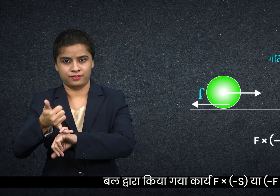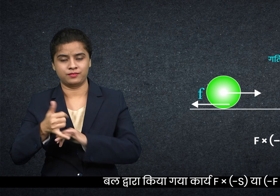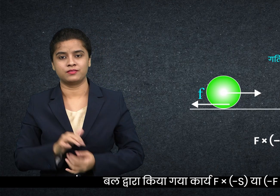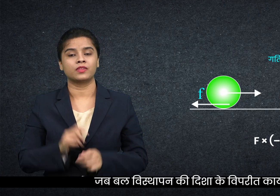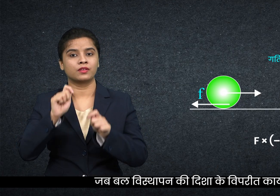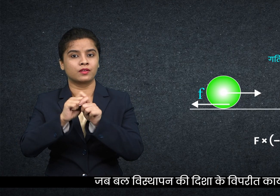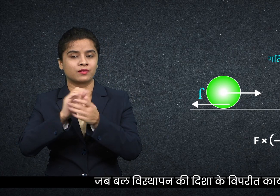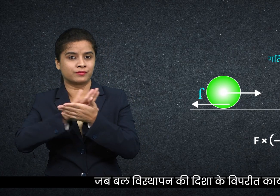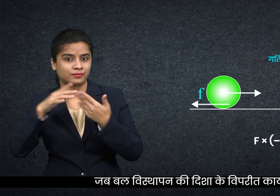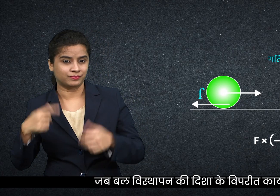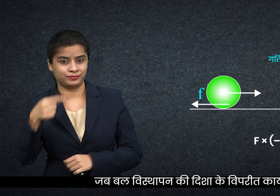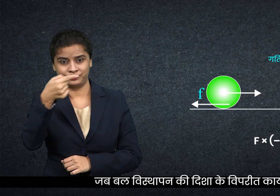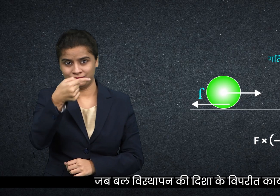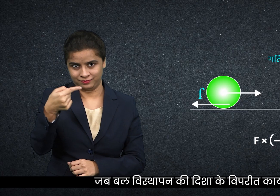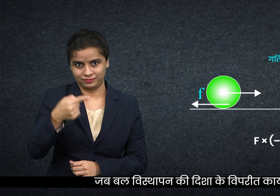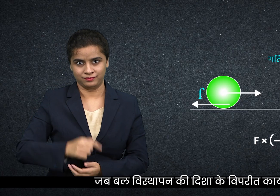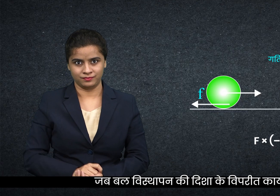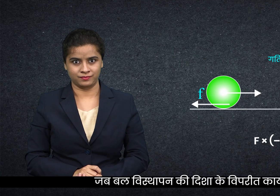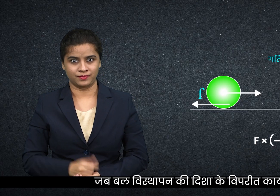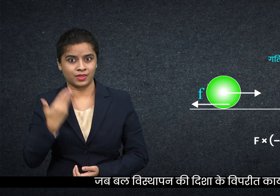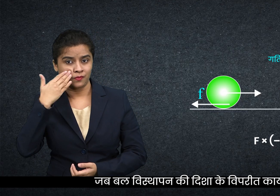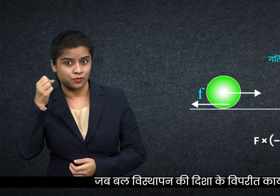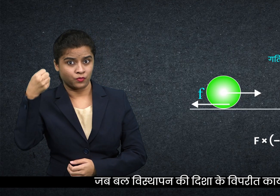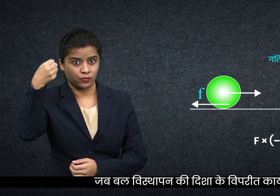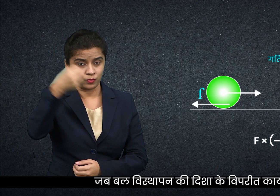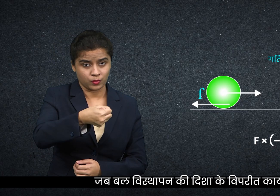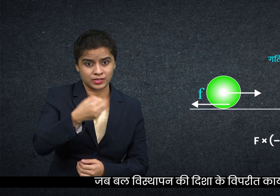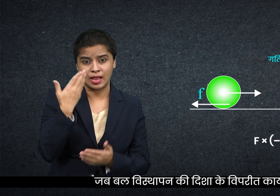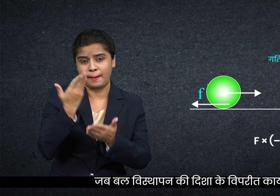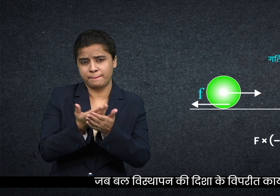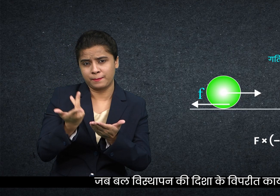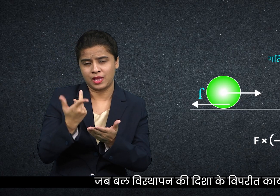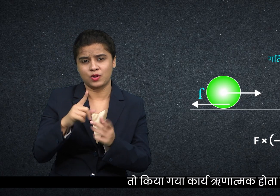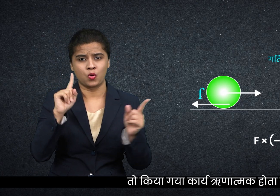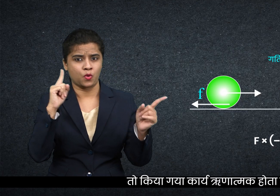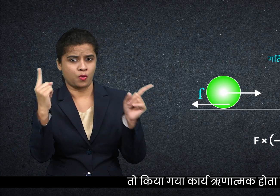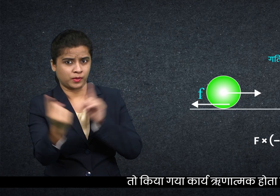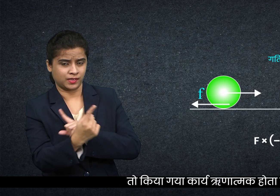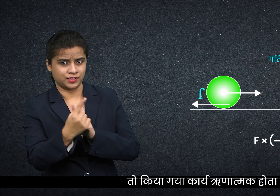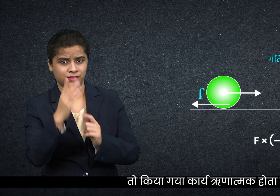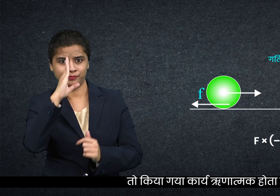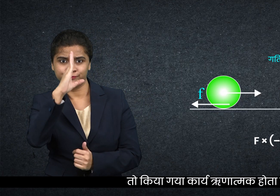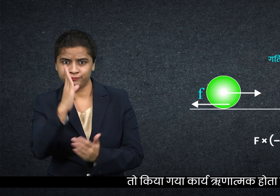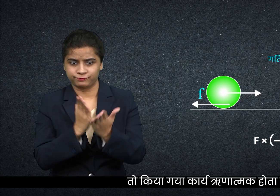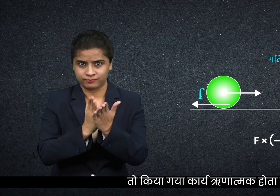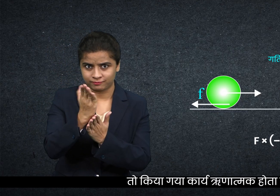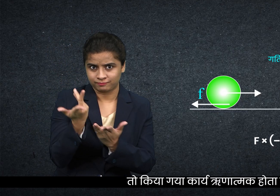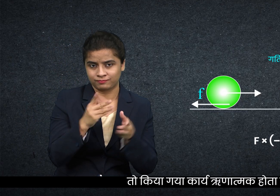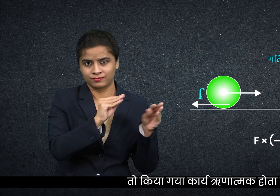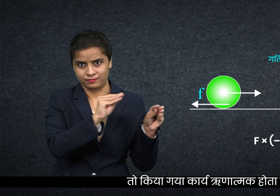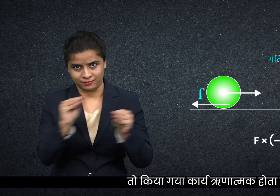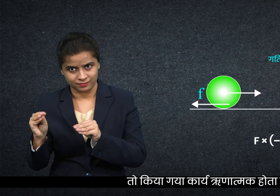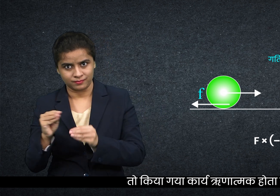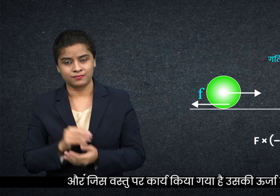है। जब बल विस्थापन की दशा के विपरीत कार्य करता है तो किए गए कार्य